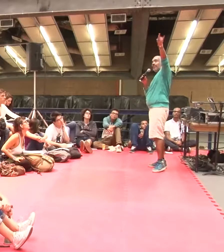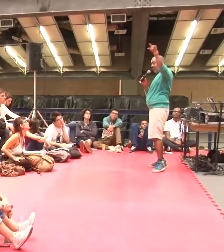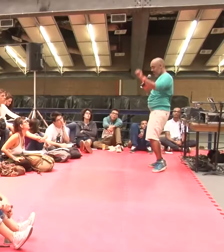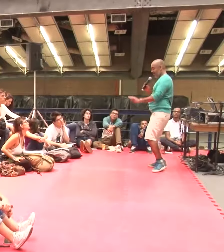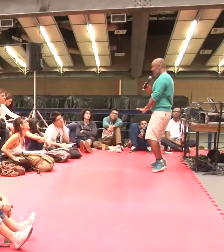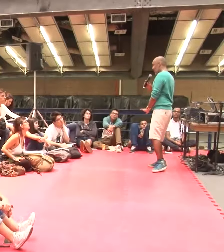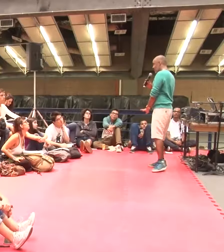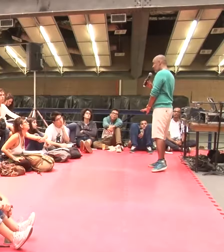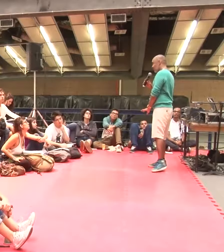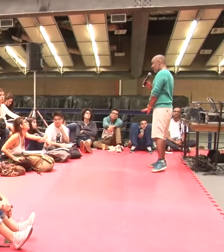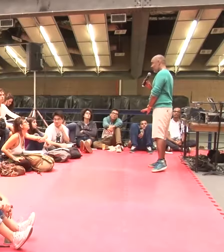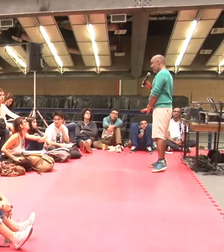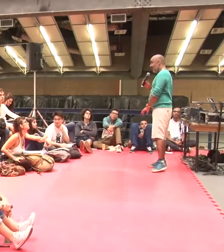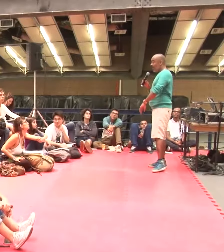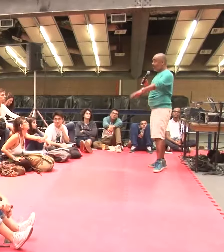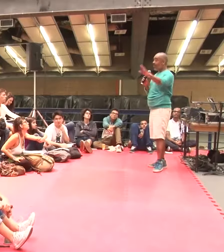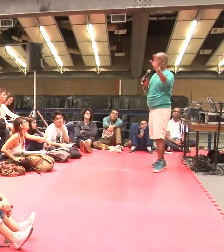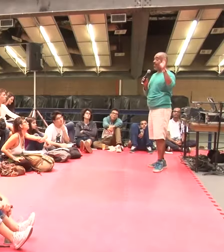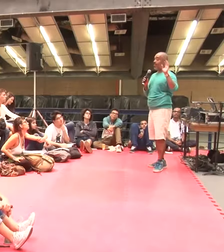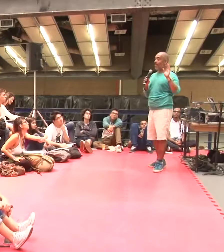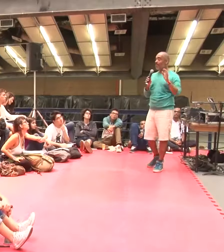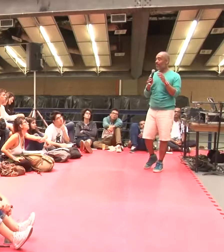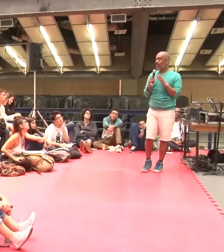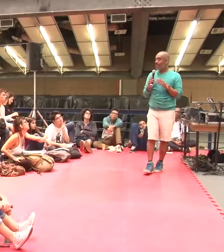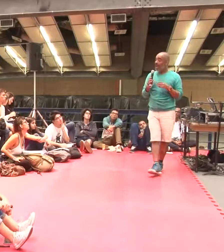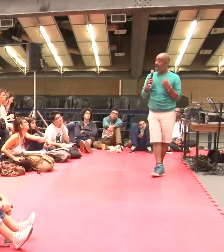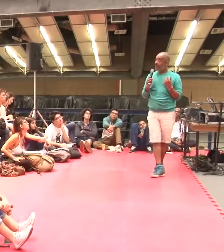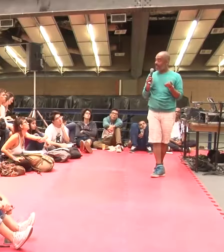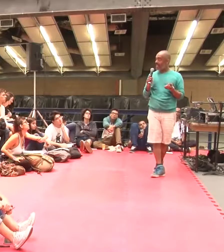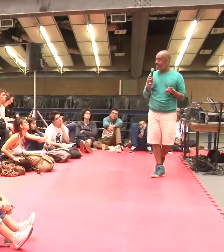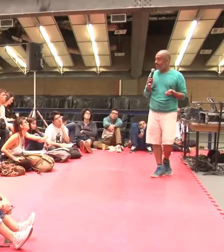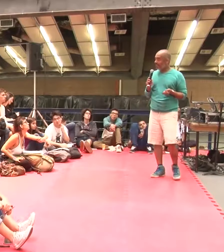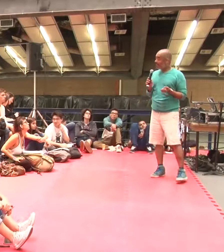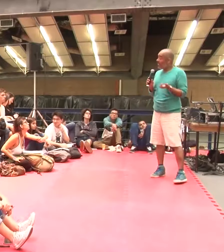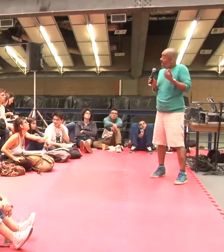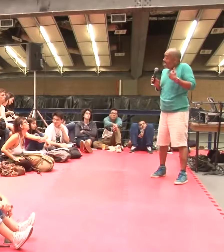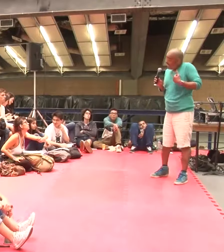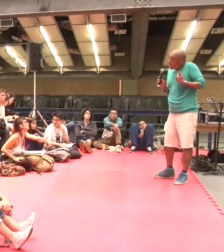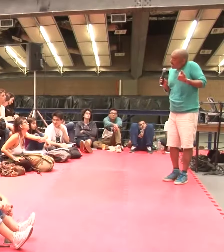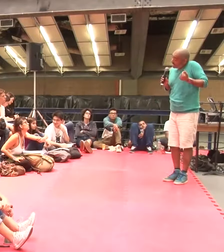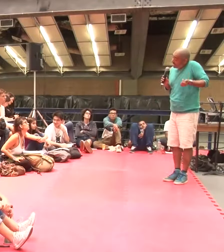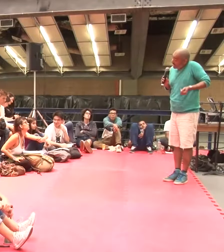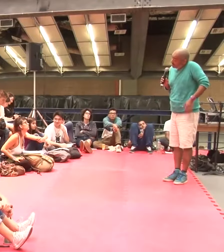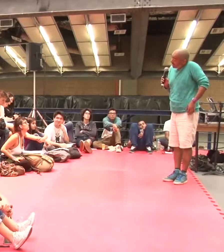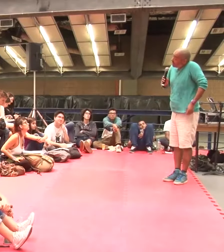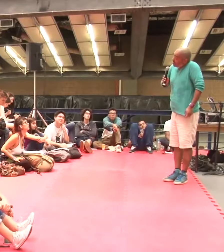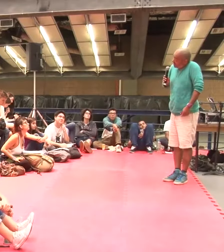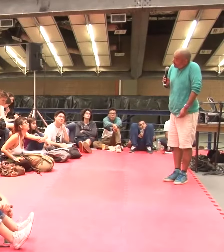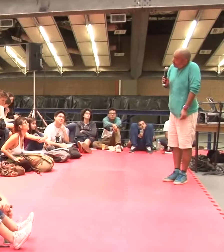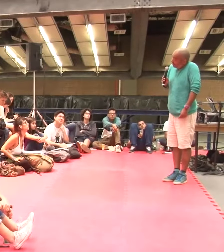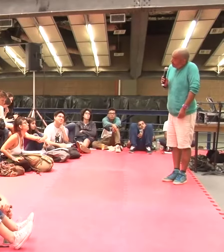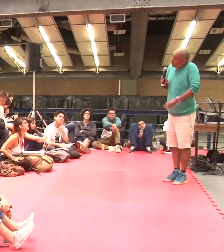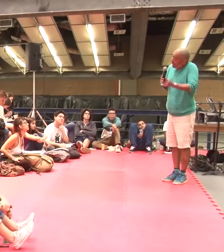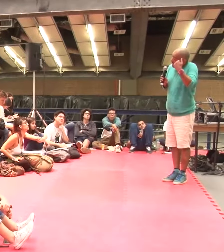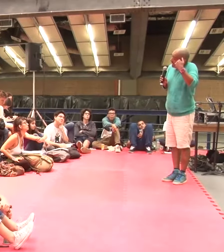Ela cai lá em cima, ele cai aqui embaixo. Num terceiro momento, a Mariana, que era aquela que ele, de quem ele